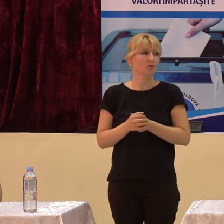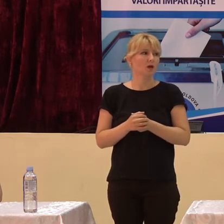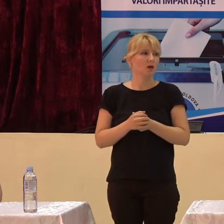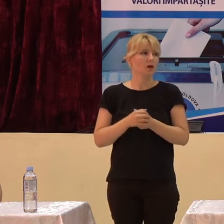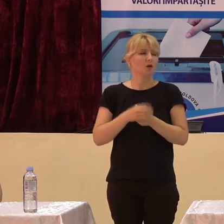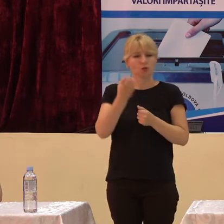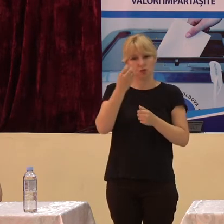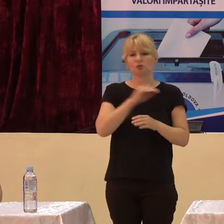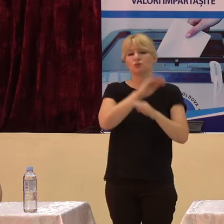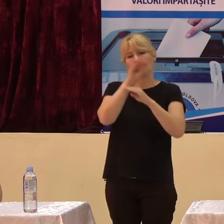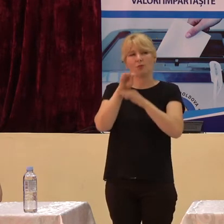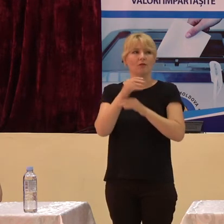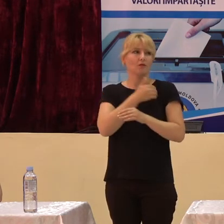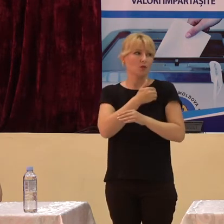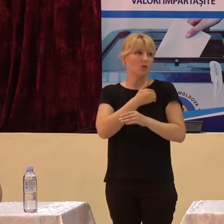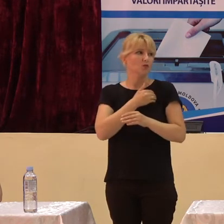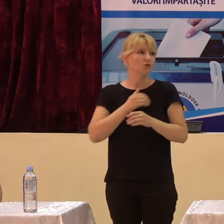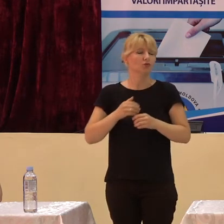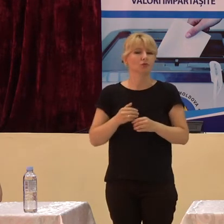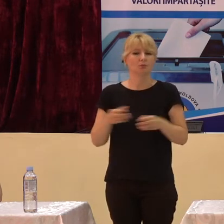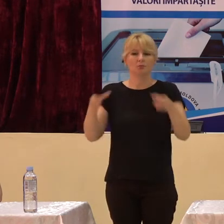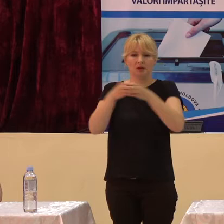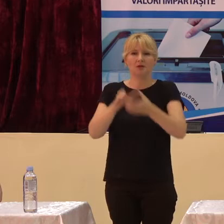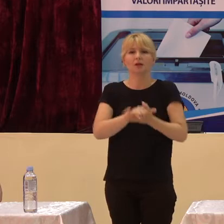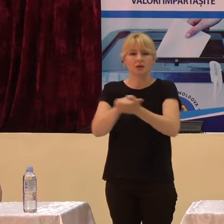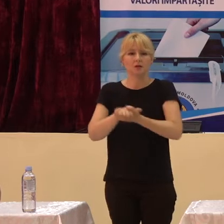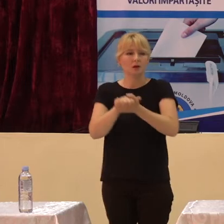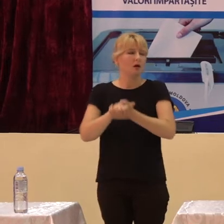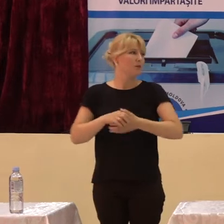o replică din partea Partidului Unității Naționale.